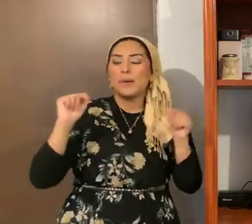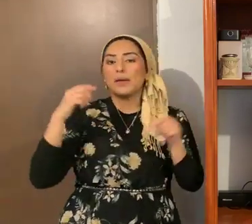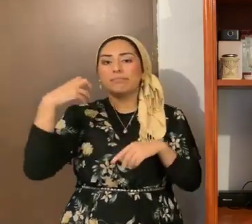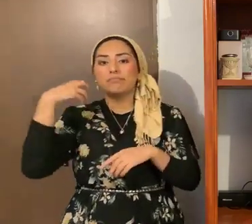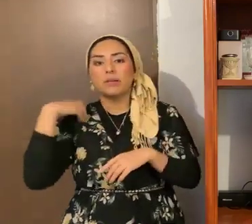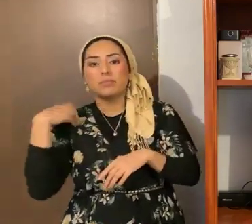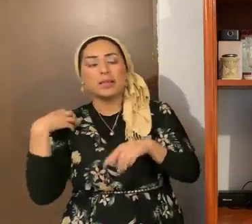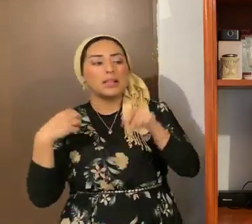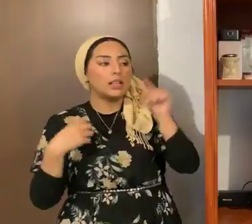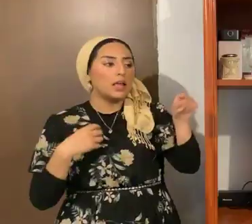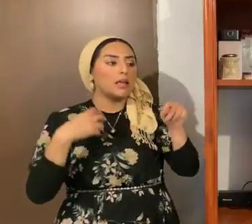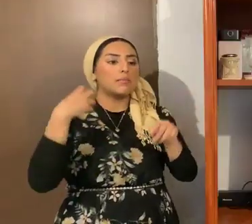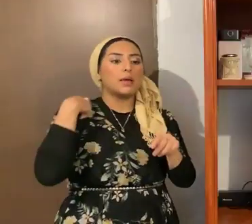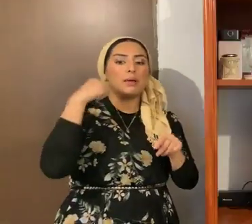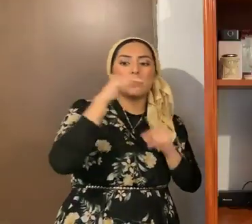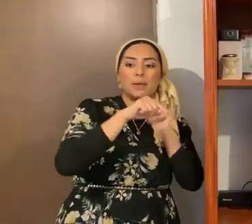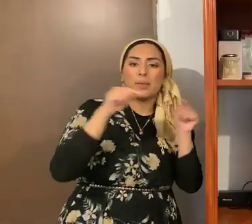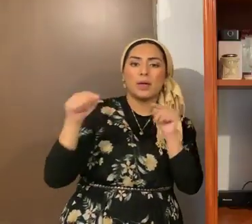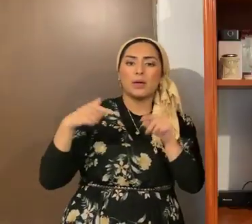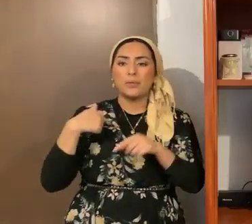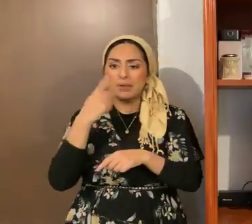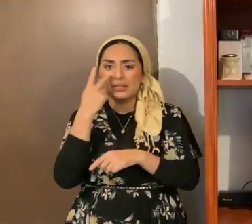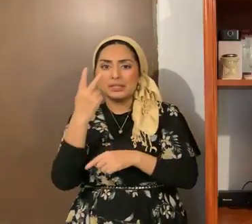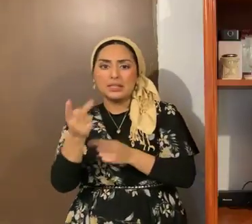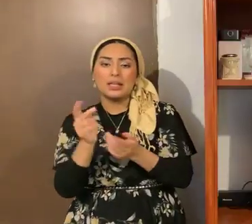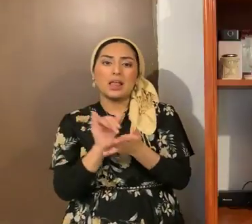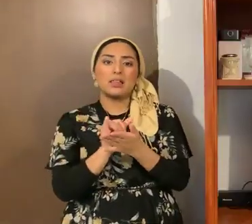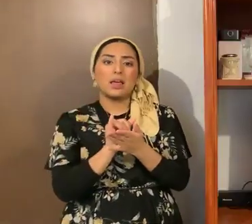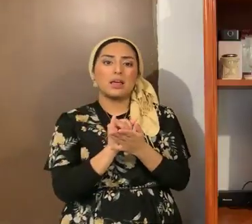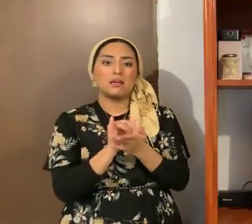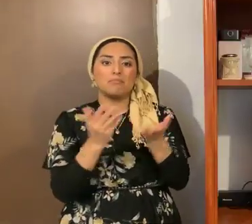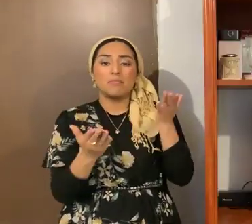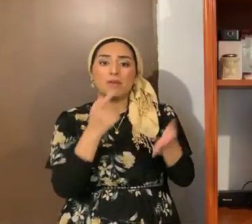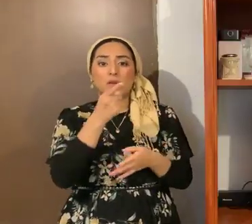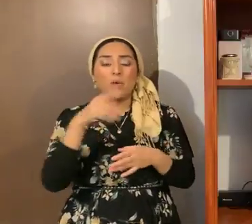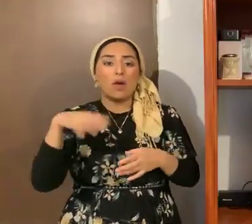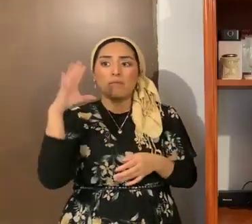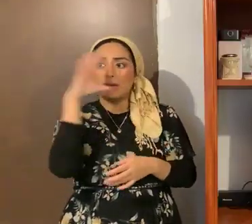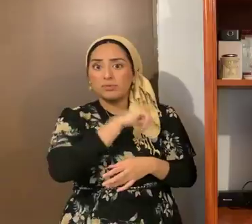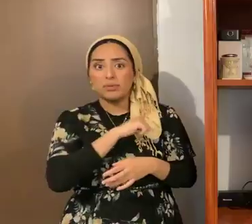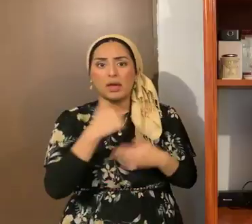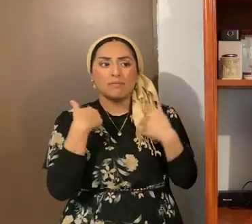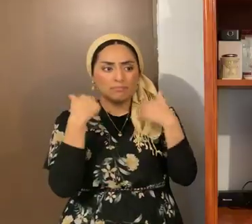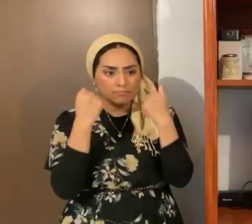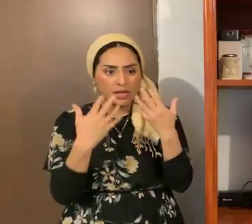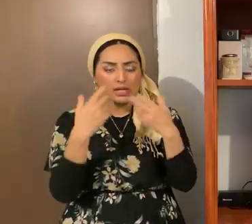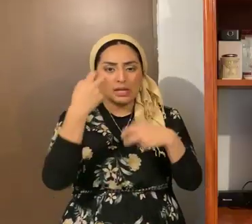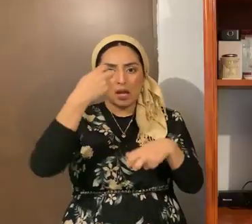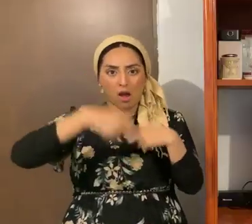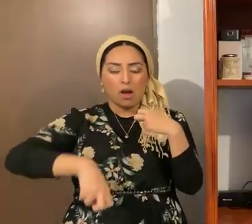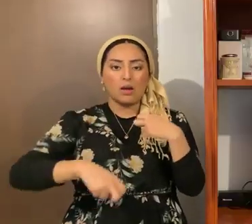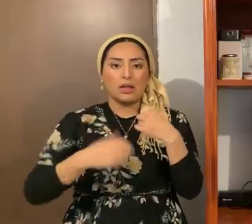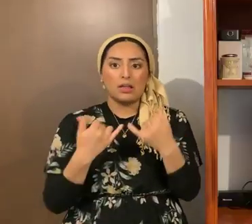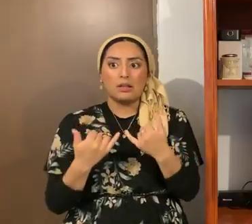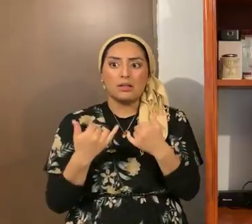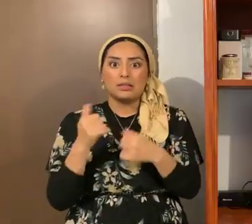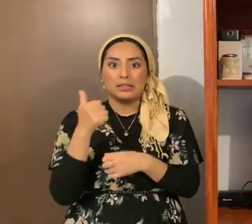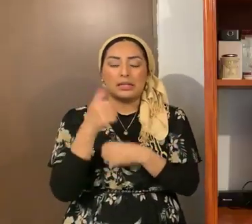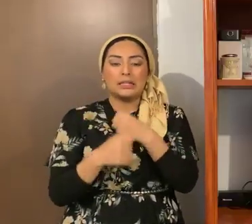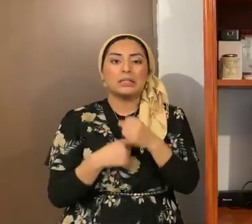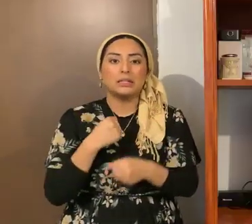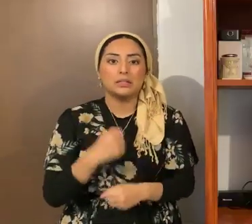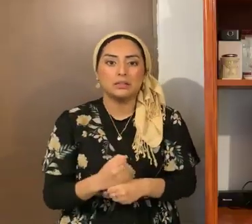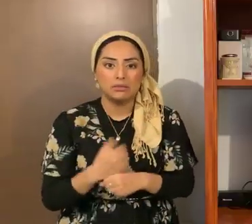líder de acá, líder de allá, porque hemos visto eso, amados. Tal vez tú no te has dado cuenta, pero ha habido muchas luchas en estos casi ya 10